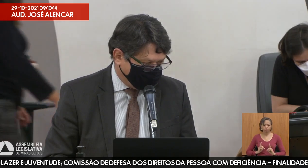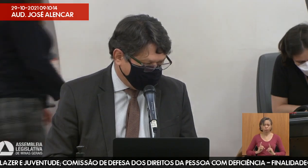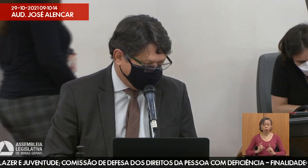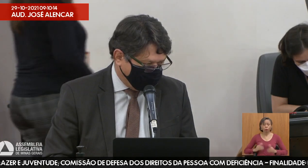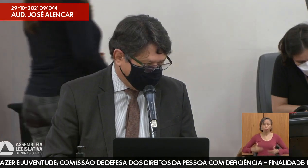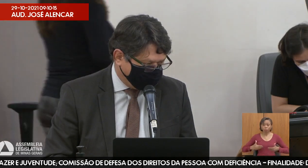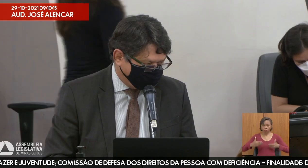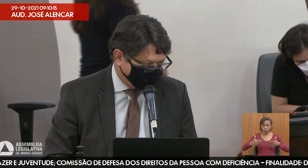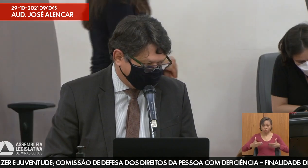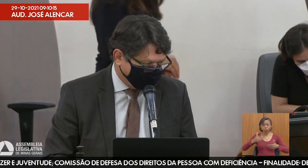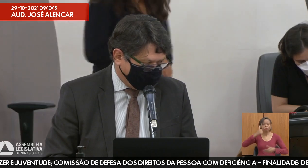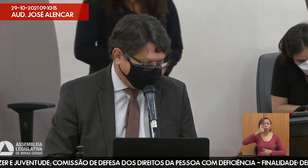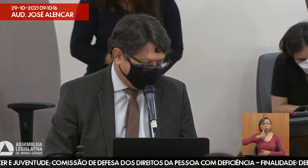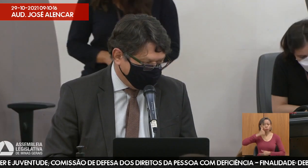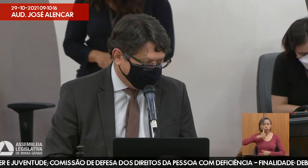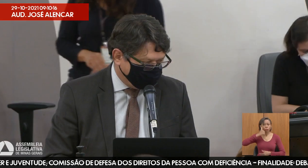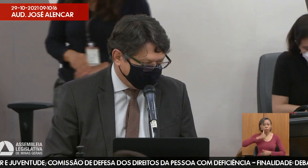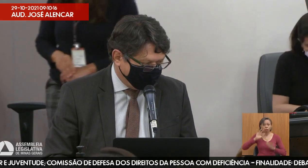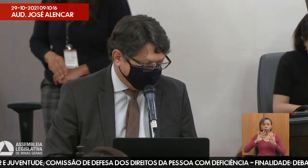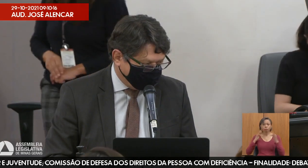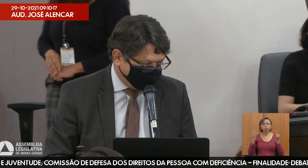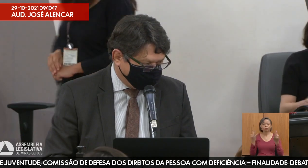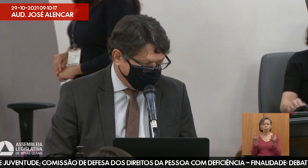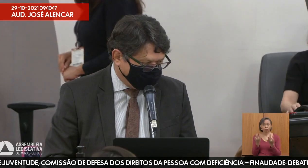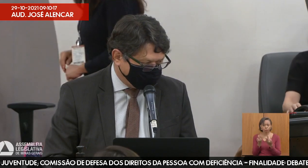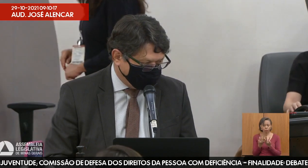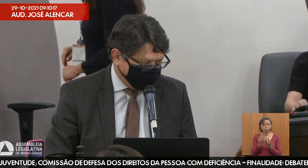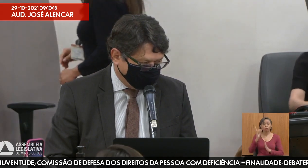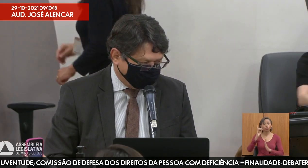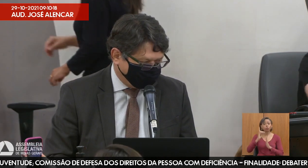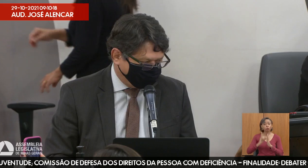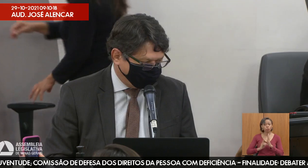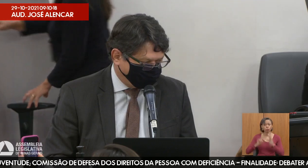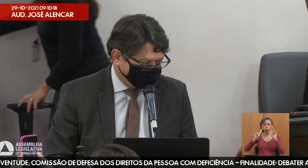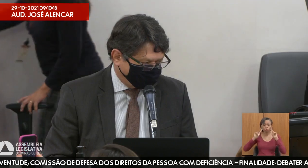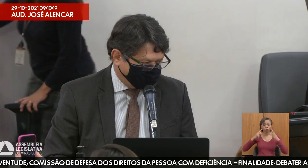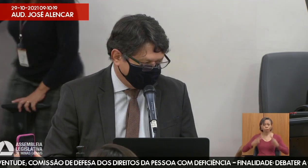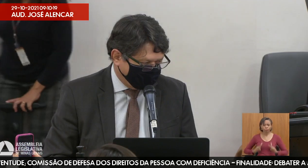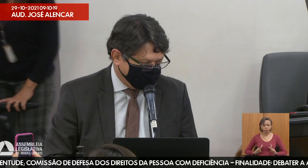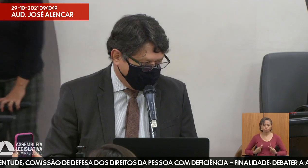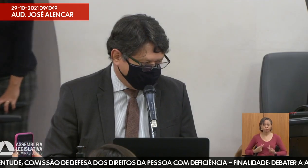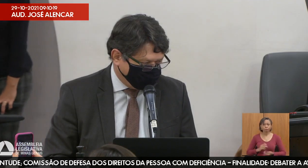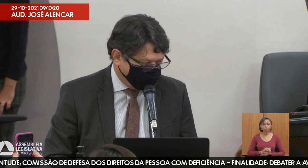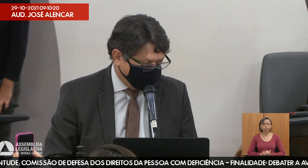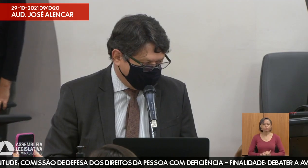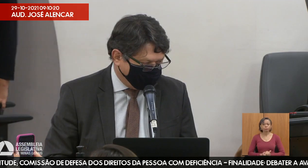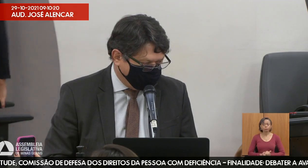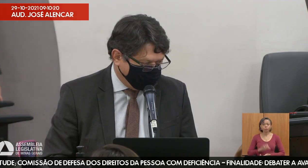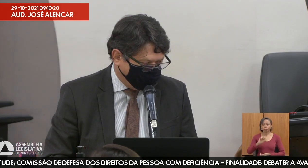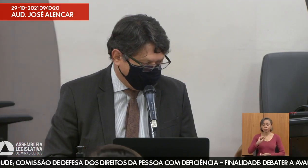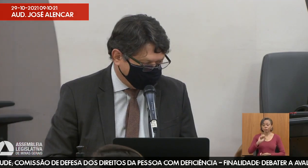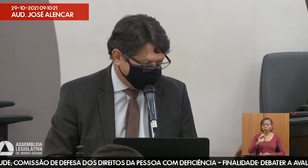da Mulher, da Família e dos Direitos Humanos. Sérgio Nogueira Filho,